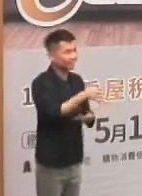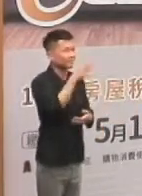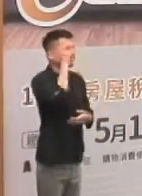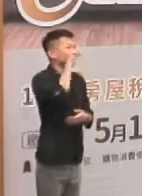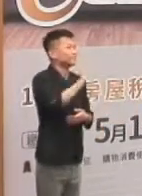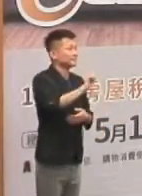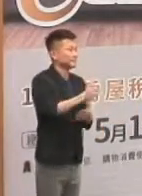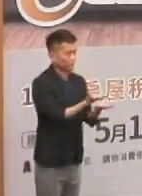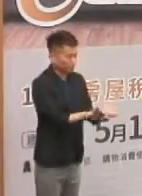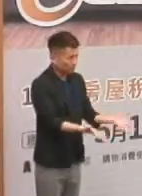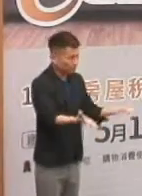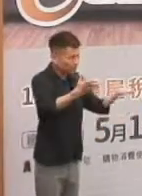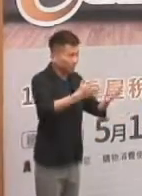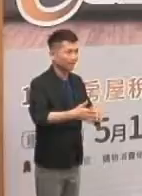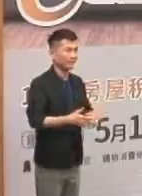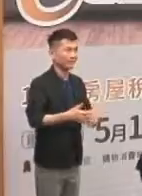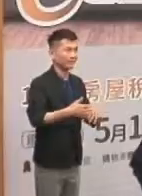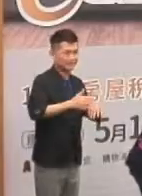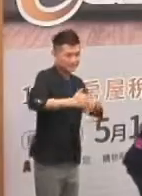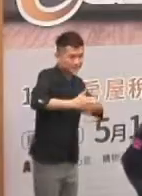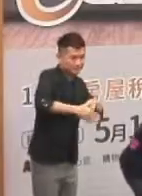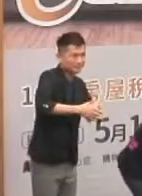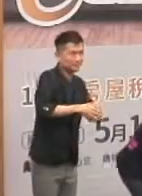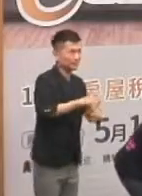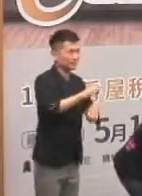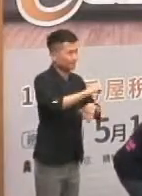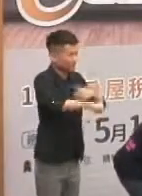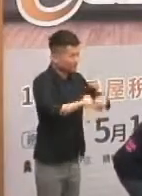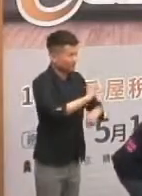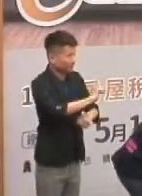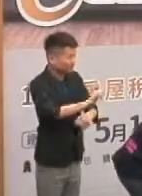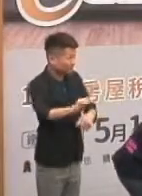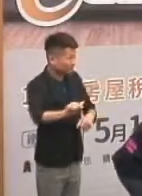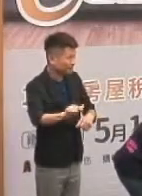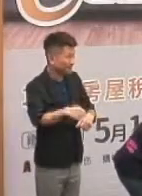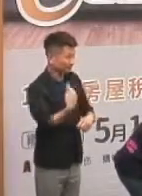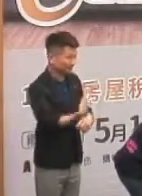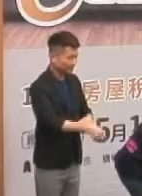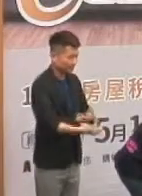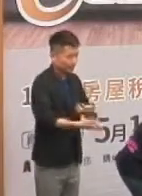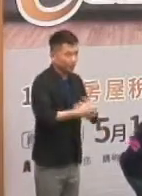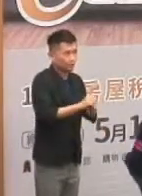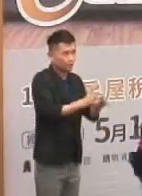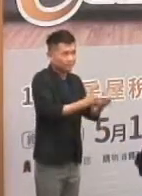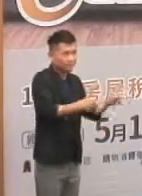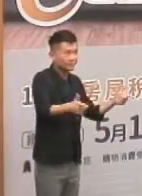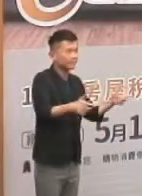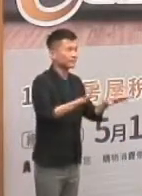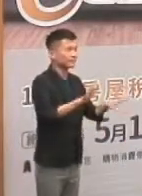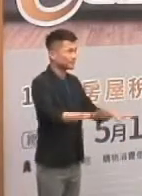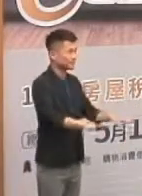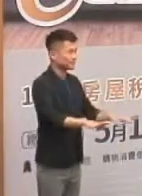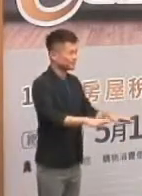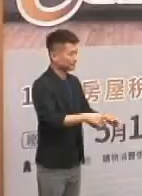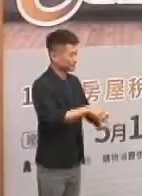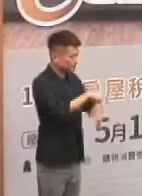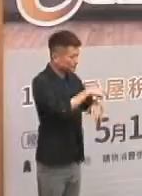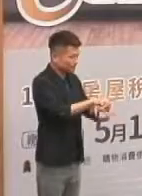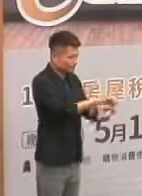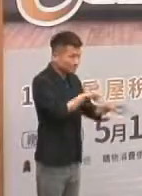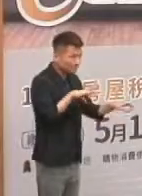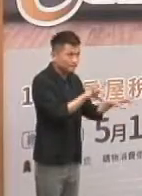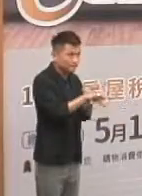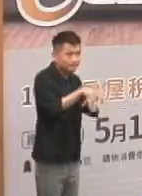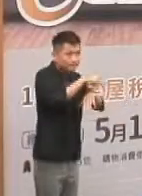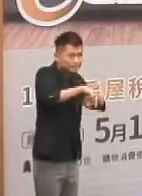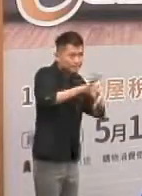的锅碗瓢盆，还有呢生活日用品，包含呢还有厨具等等。今天呢，我们将结合它来